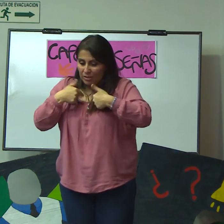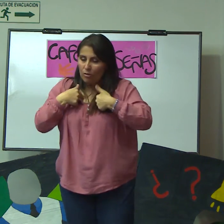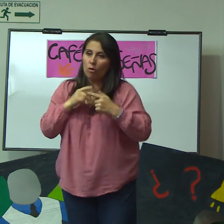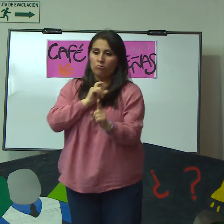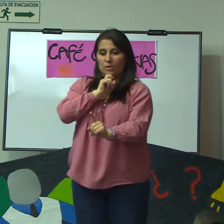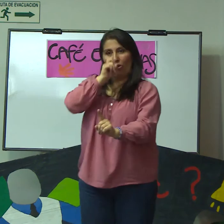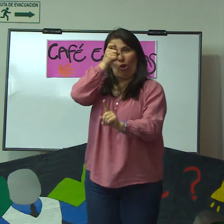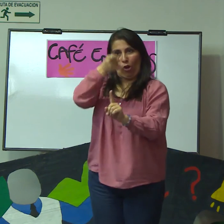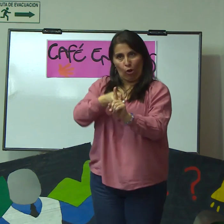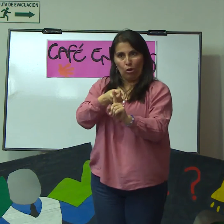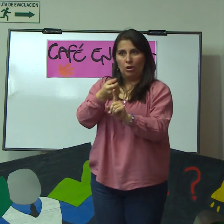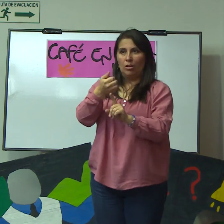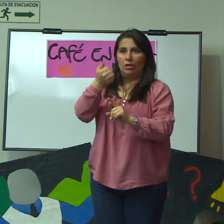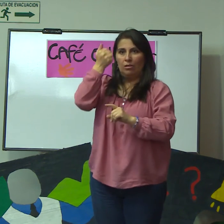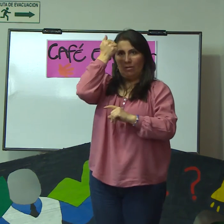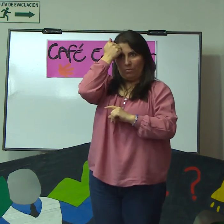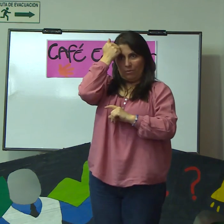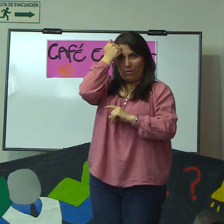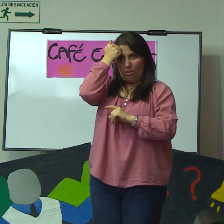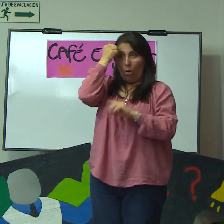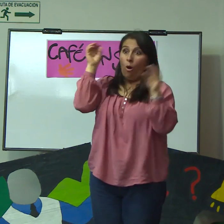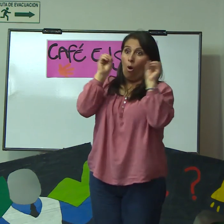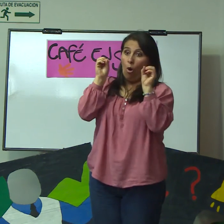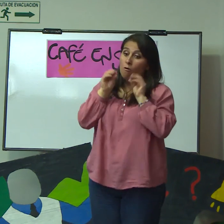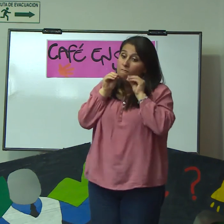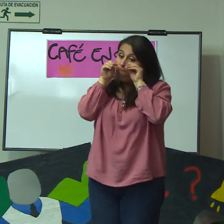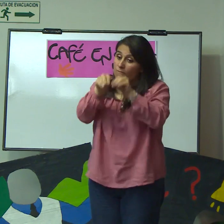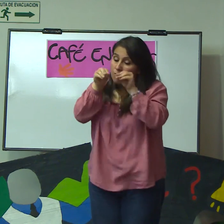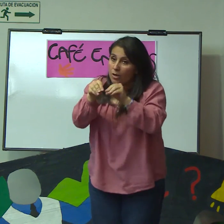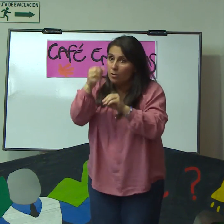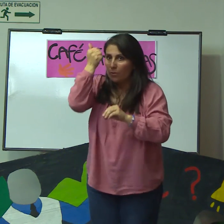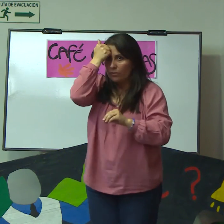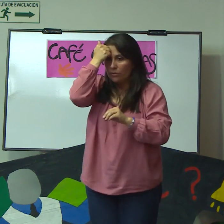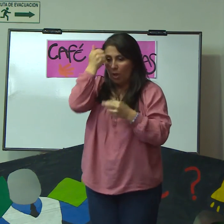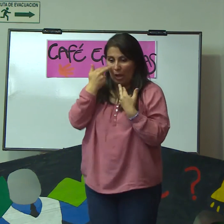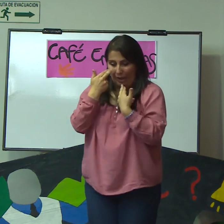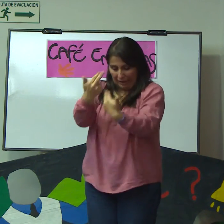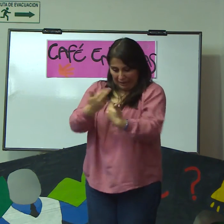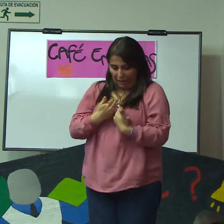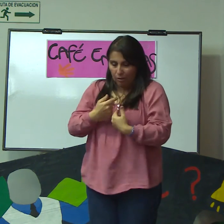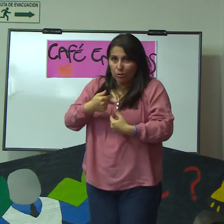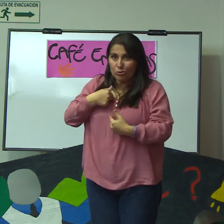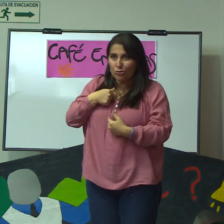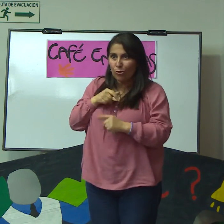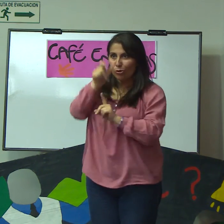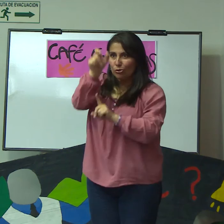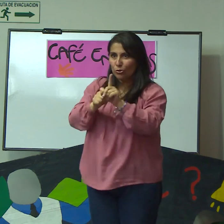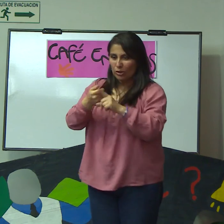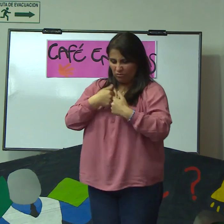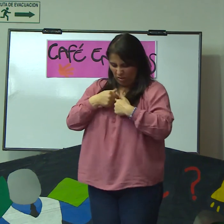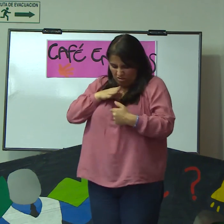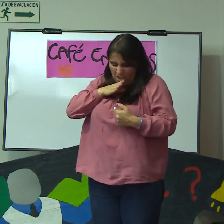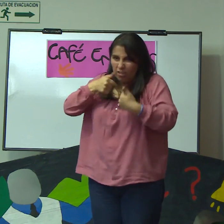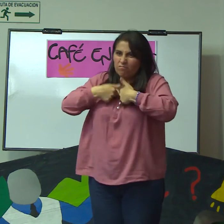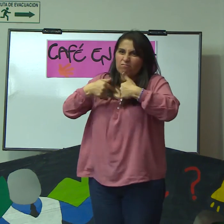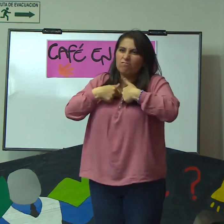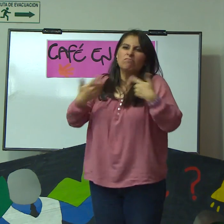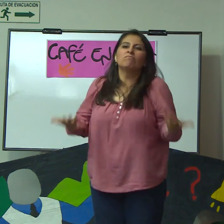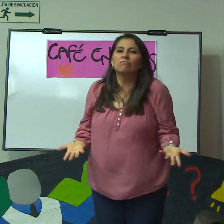la formación como docente reconozco quién soy yo como sujeto, ¿sí? La profe Jennifer decía, no podemos